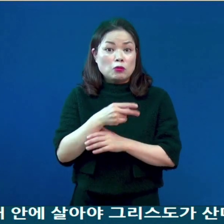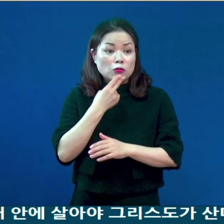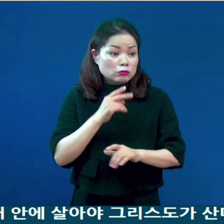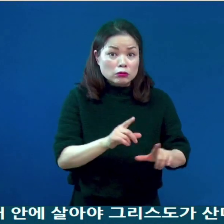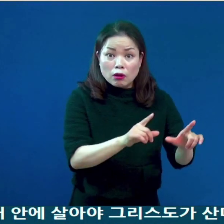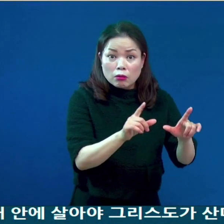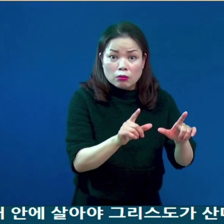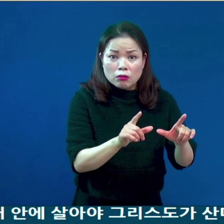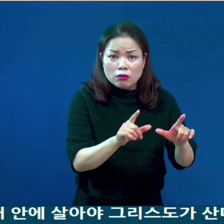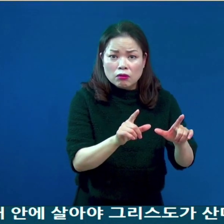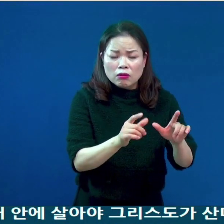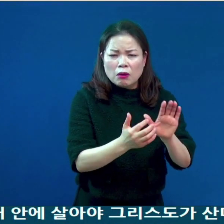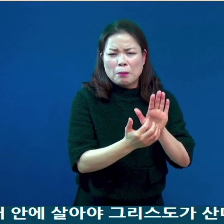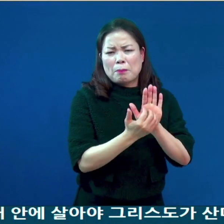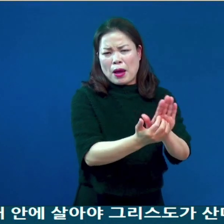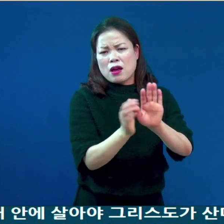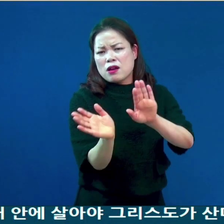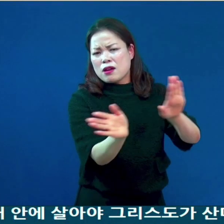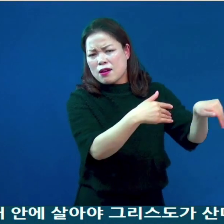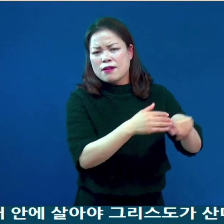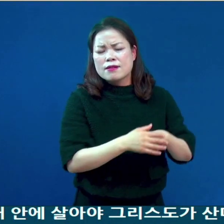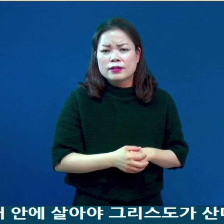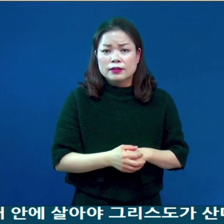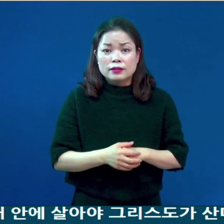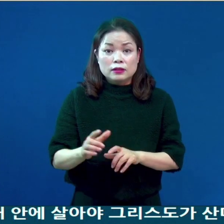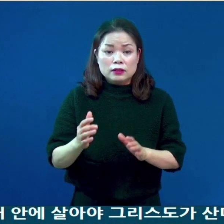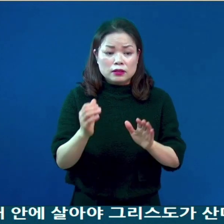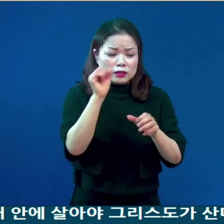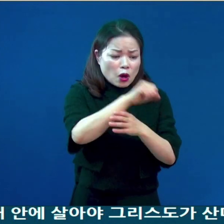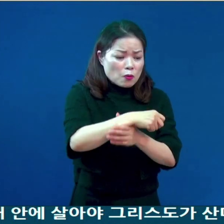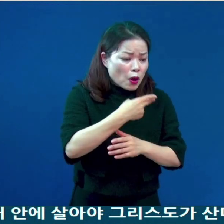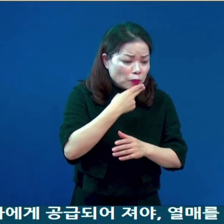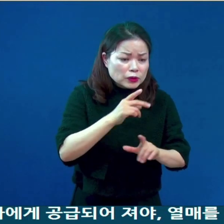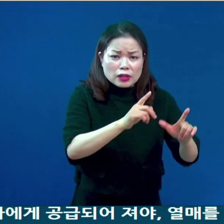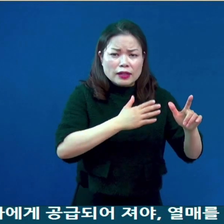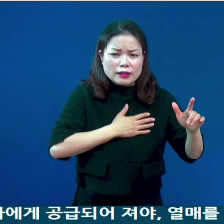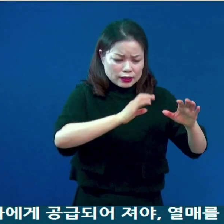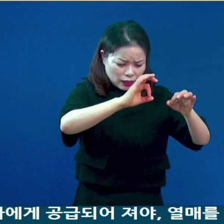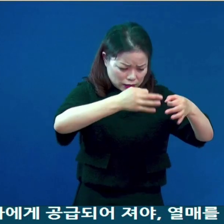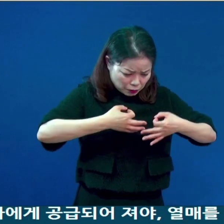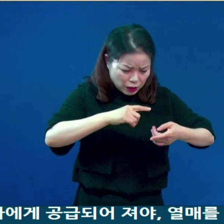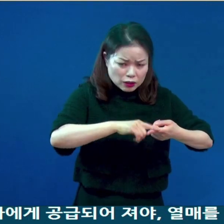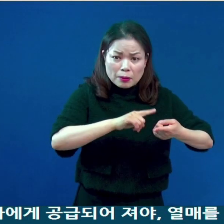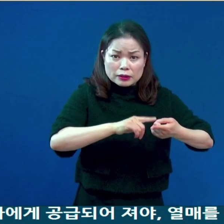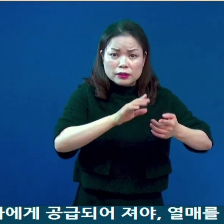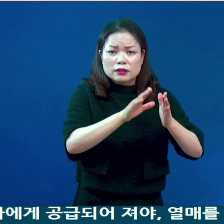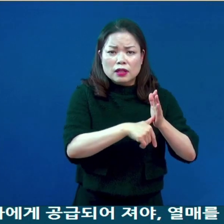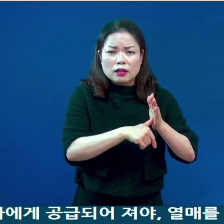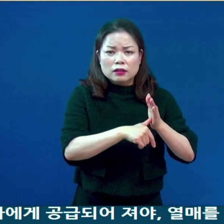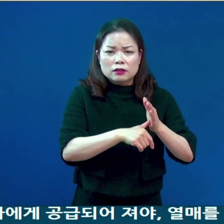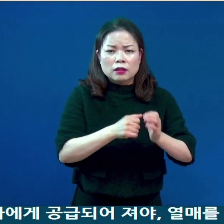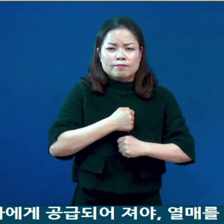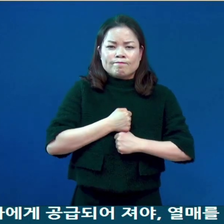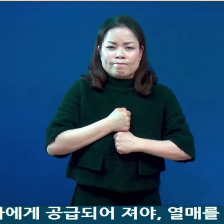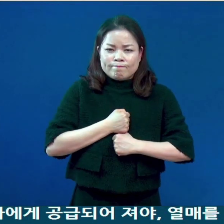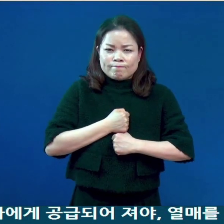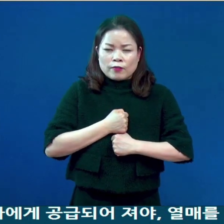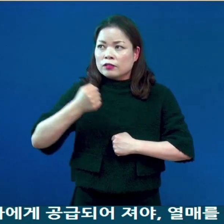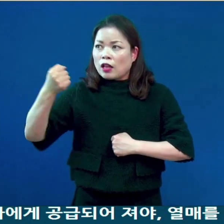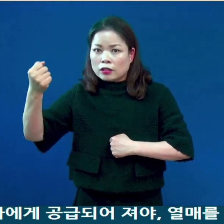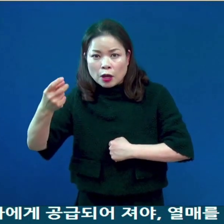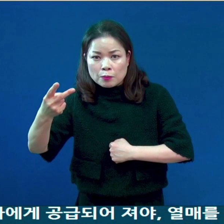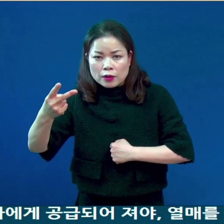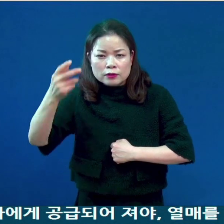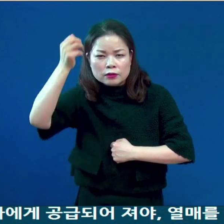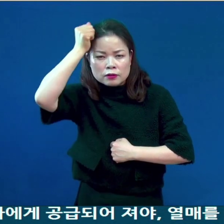삶 거부하시기를, 열매 없는 삶 살 때에 나 자신의 삶에 대한 경각심을 가지고 다시